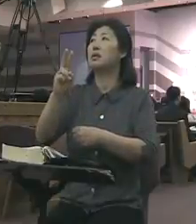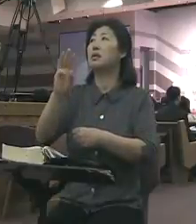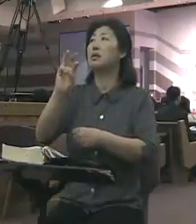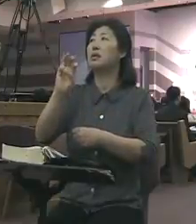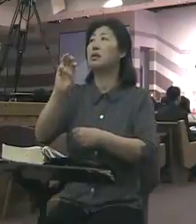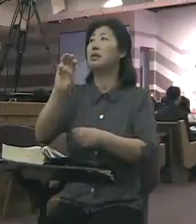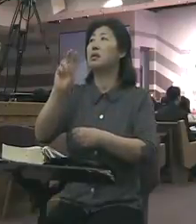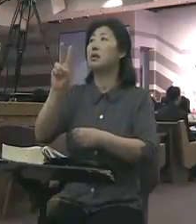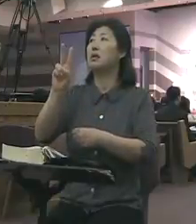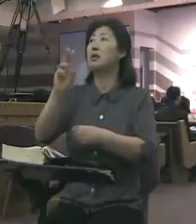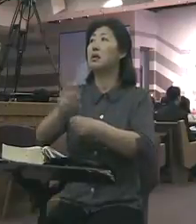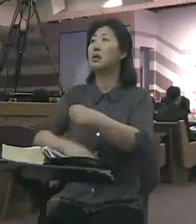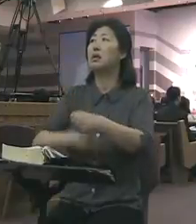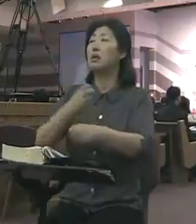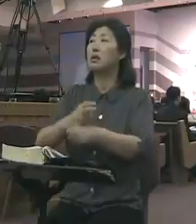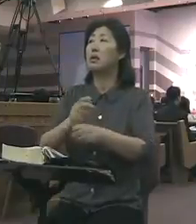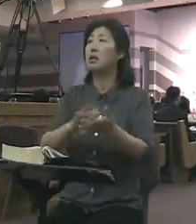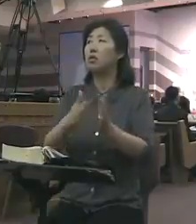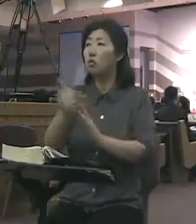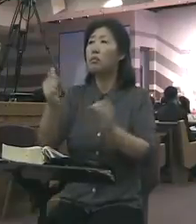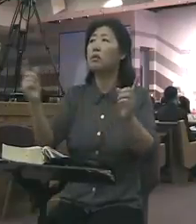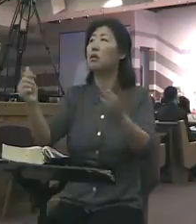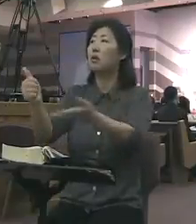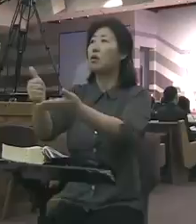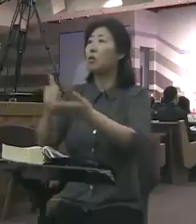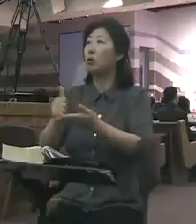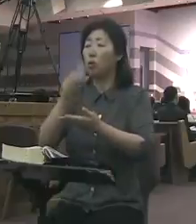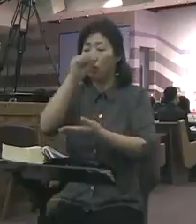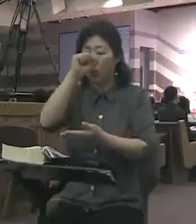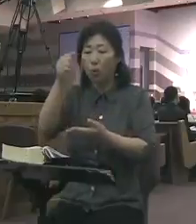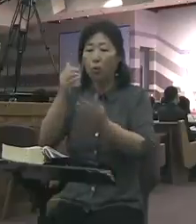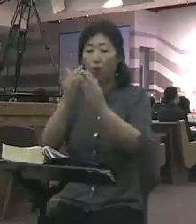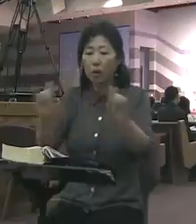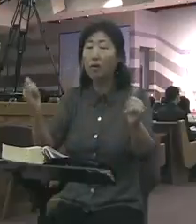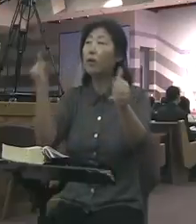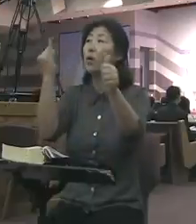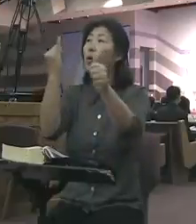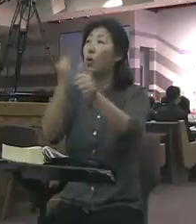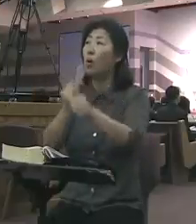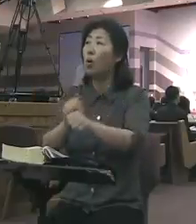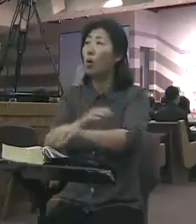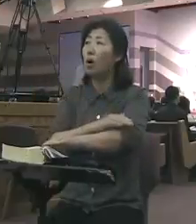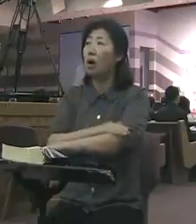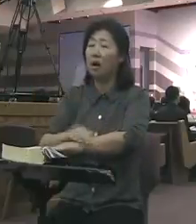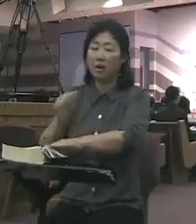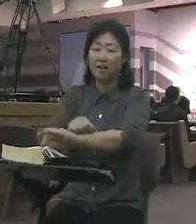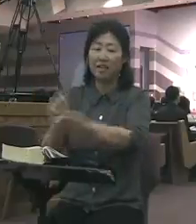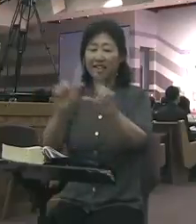살면서 예수님도 영접해요. 좋은 사람과 결혼해서 아주 잘 살고 이런 말을 해야 밥이